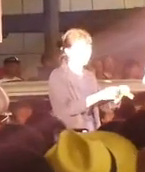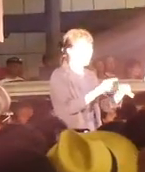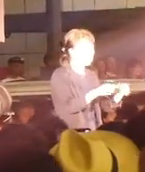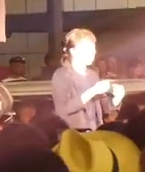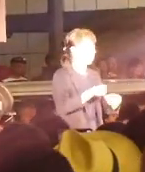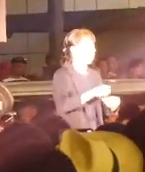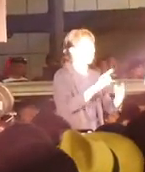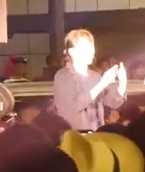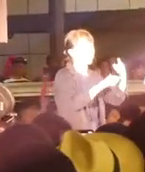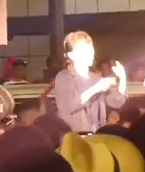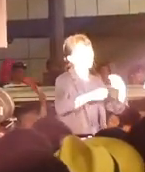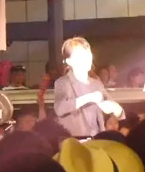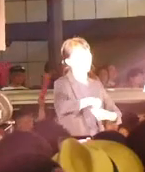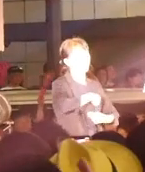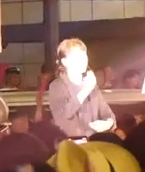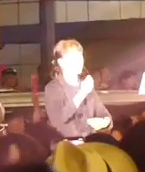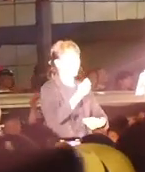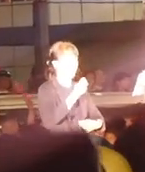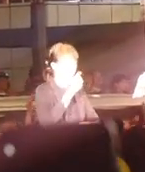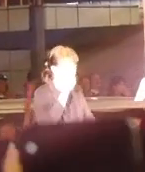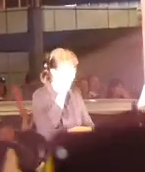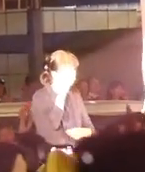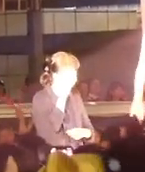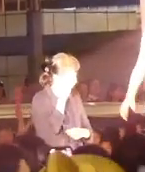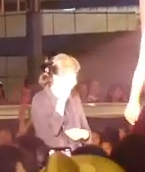皆さん思われませんか。